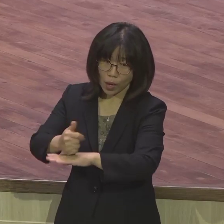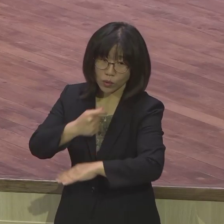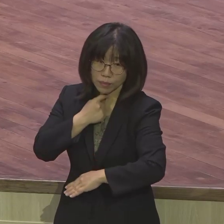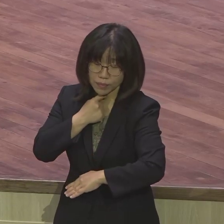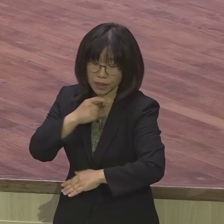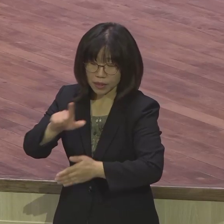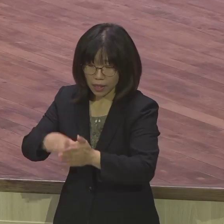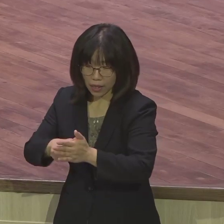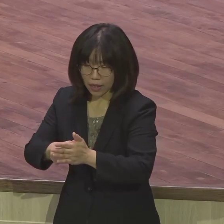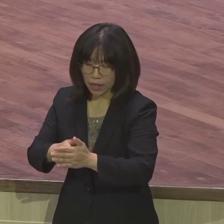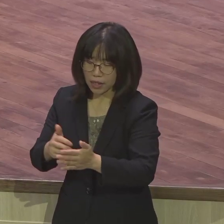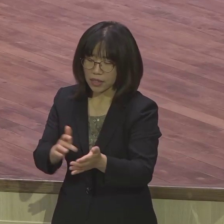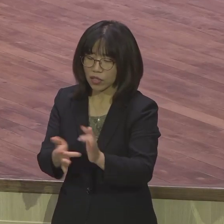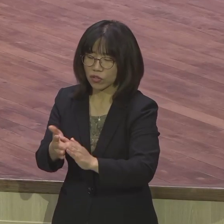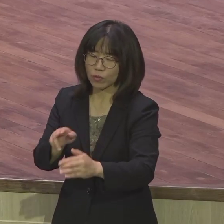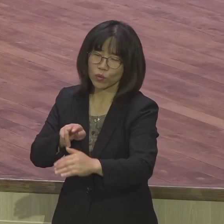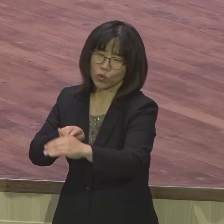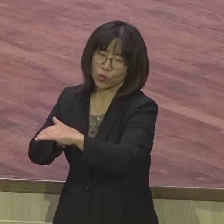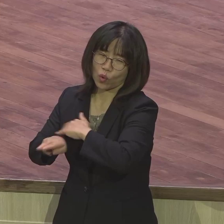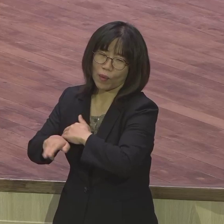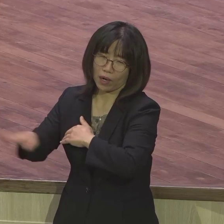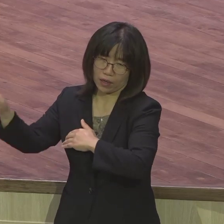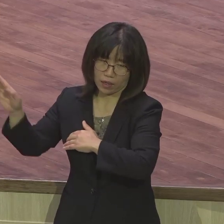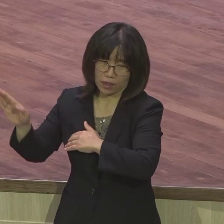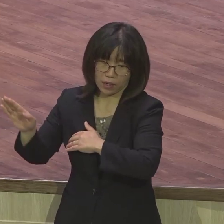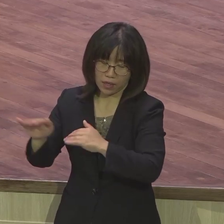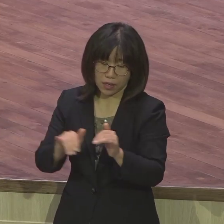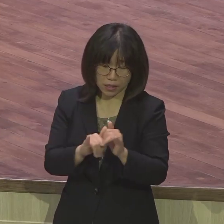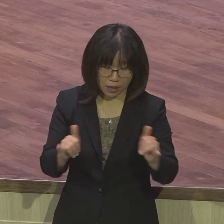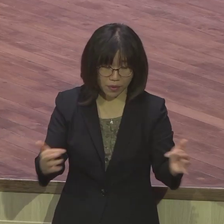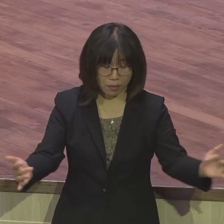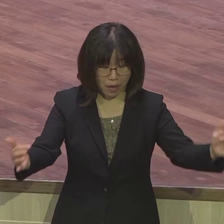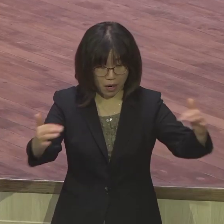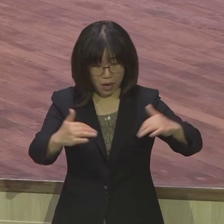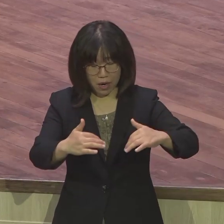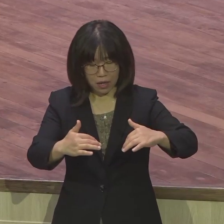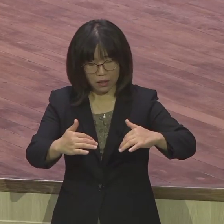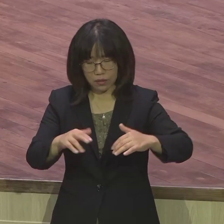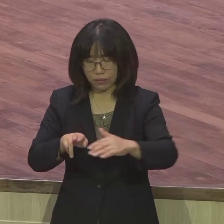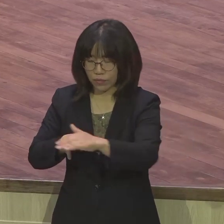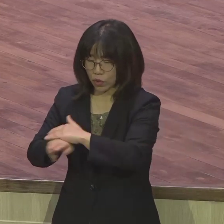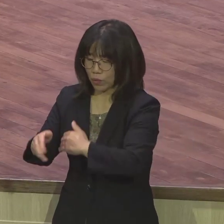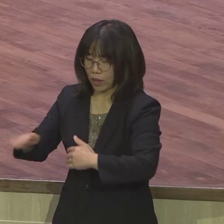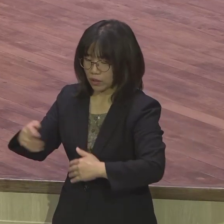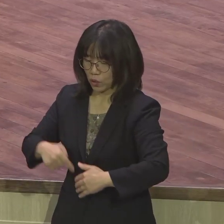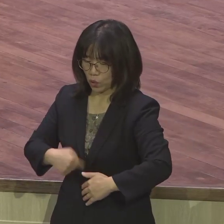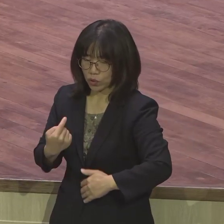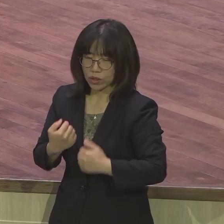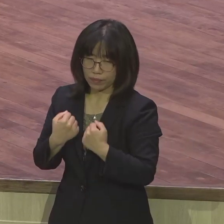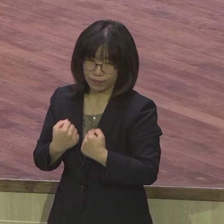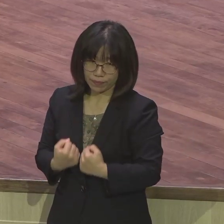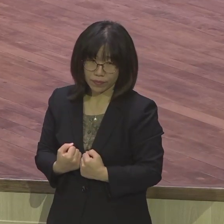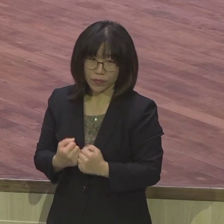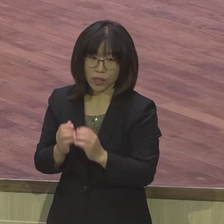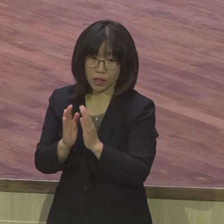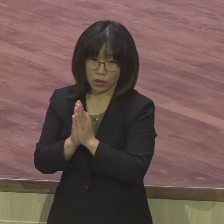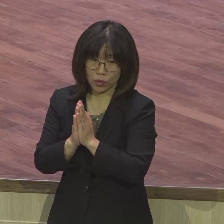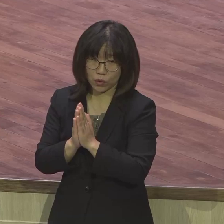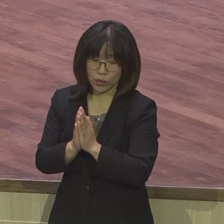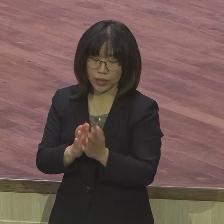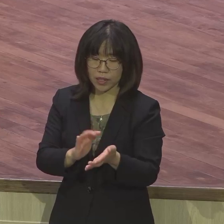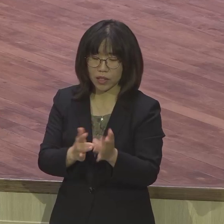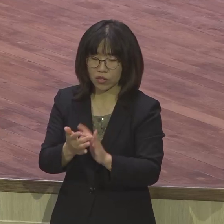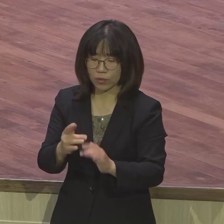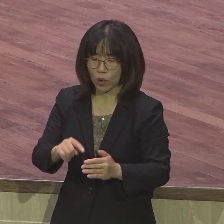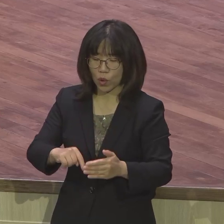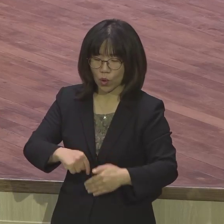예수의 소문이 더욱 퍼짐에 허다한 무리가 말씀을 듣고 자기 병도 나음을 얻고자 하여 모여오되 예수는